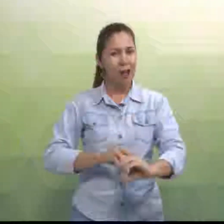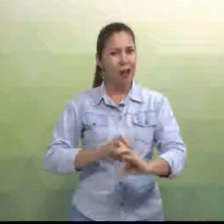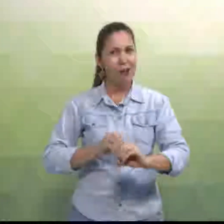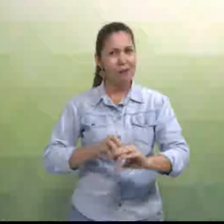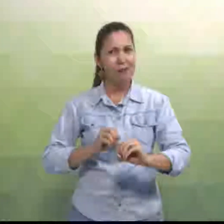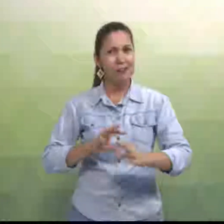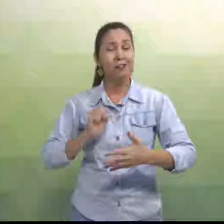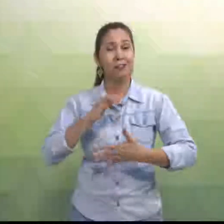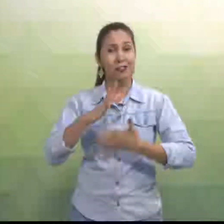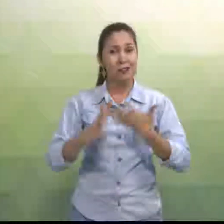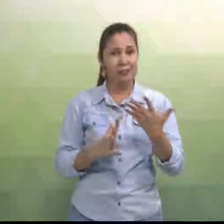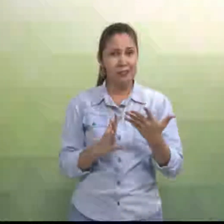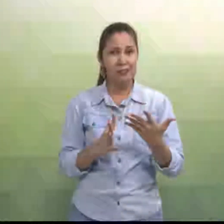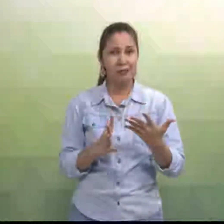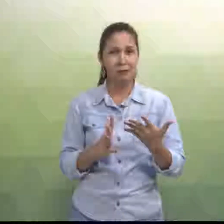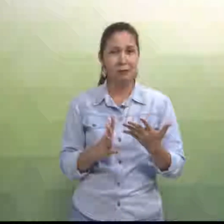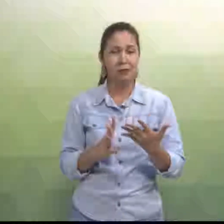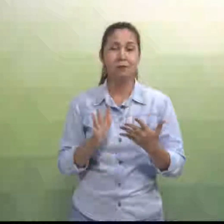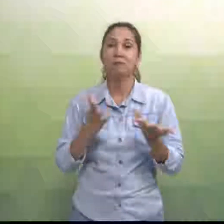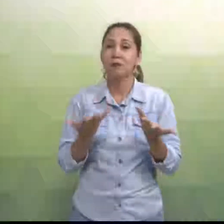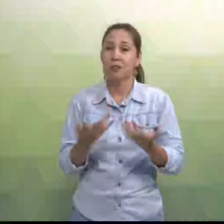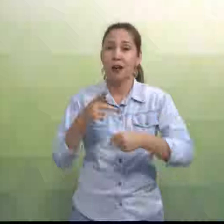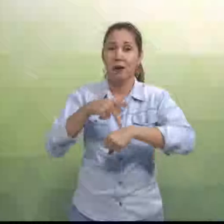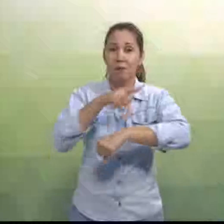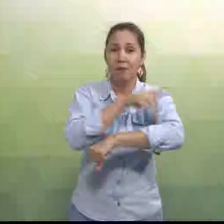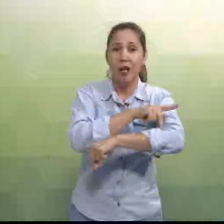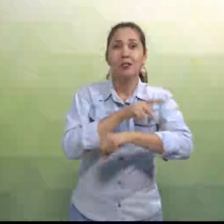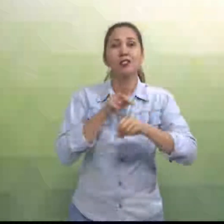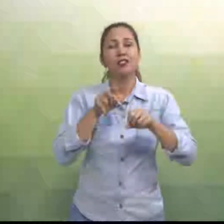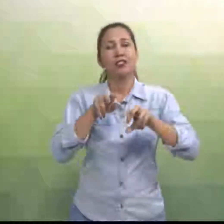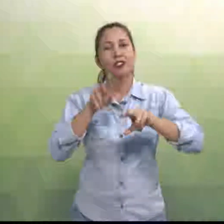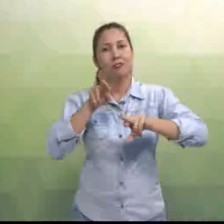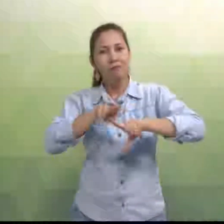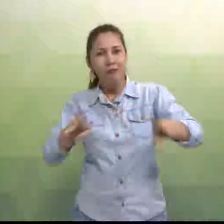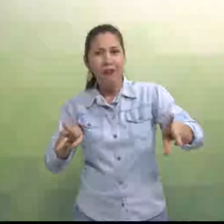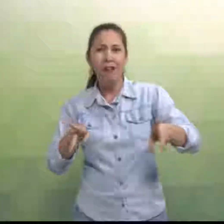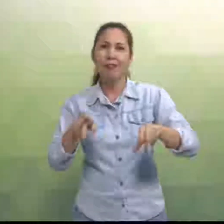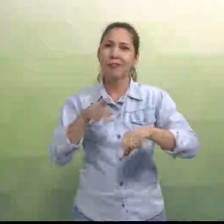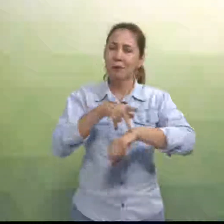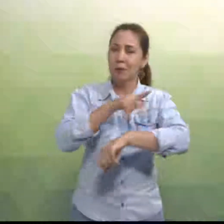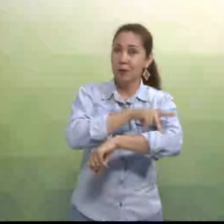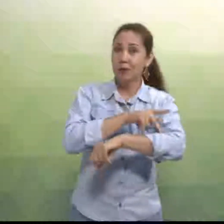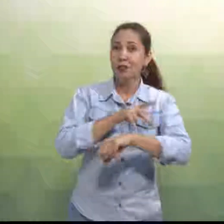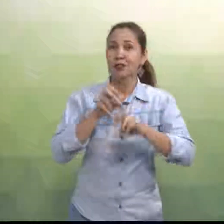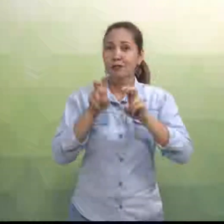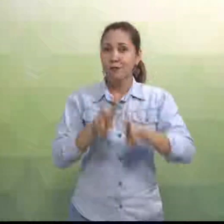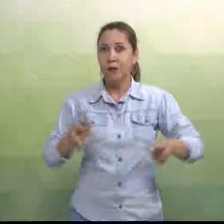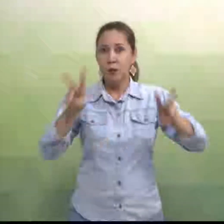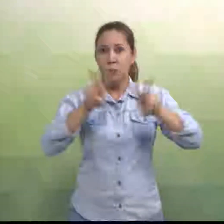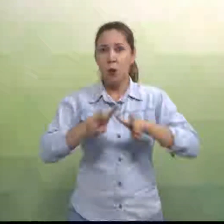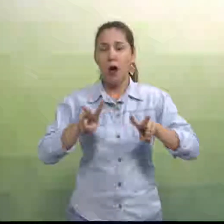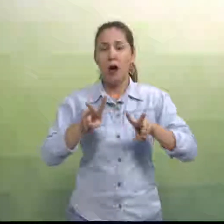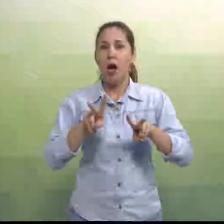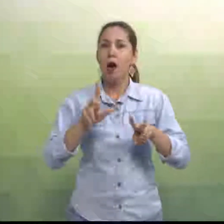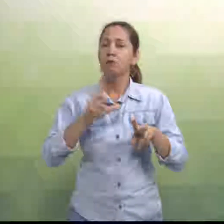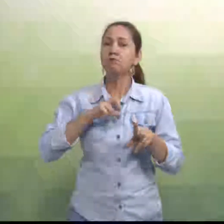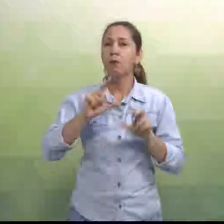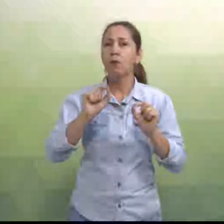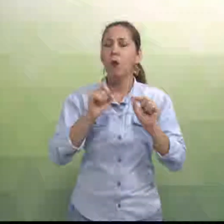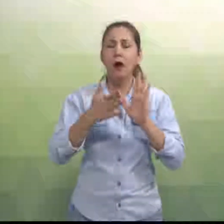Como preparar esse apoio para o futuro profissional para o ensino de Libras? Então, temos a pedagogia visual e a pedagogia da diferença. Quais